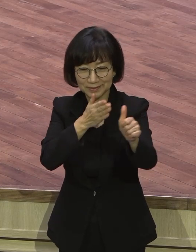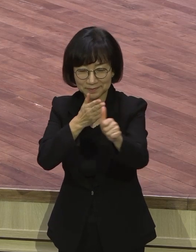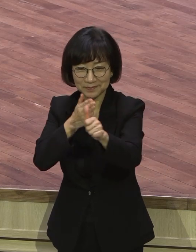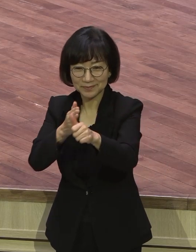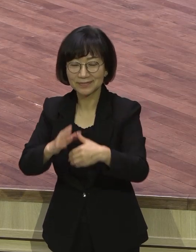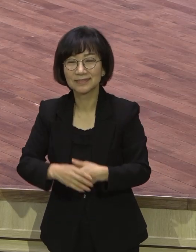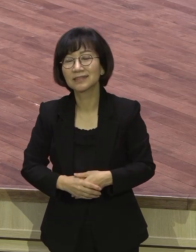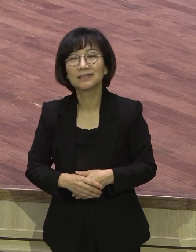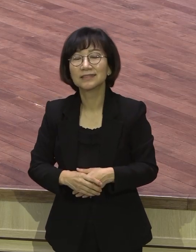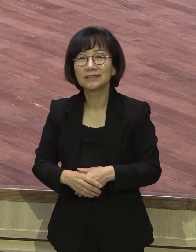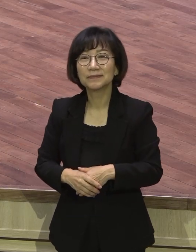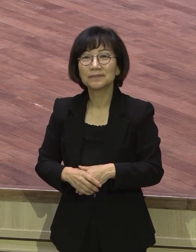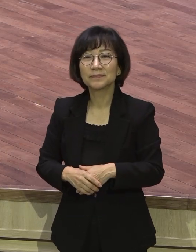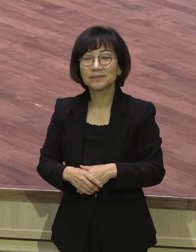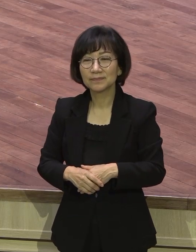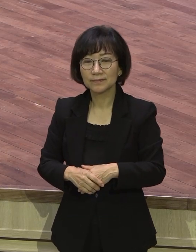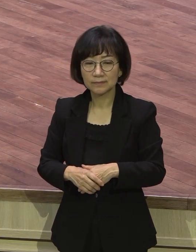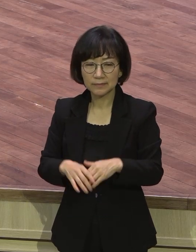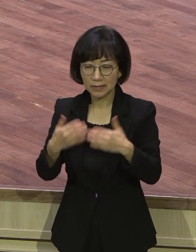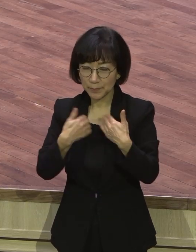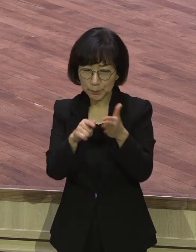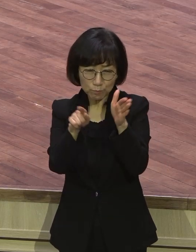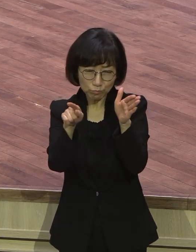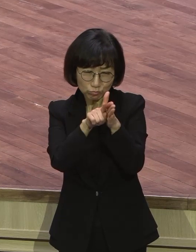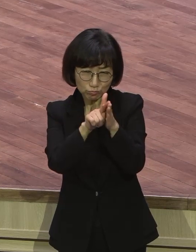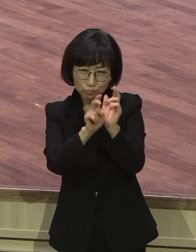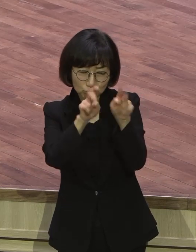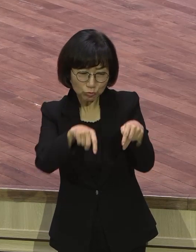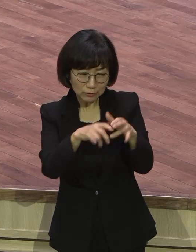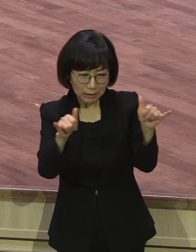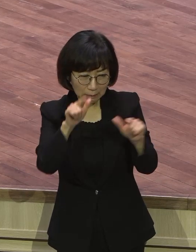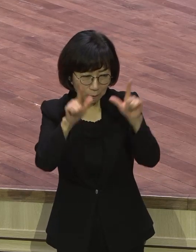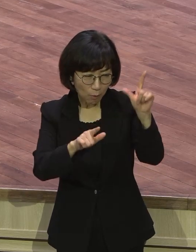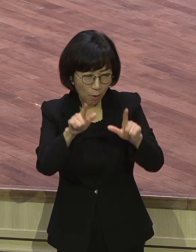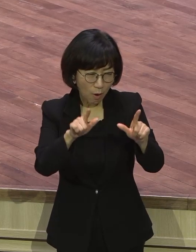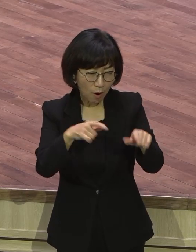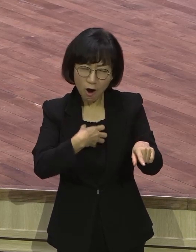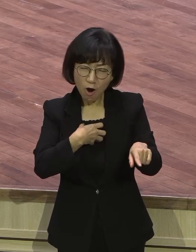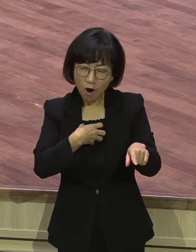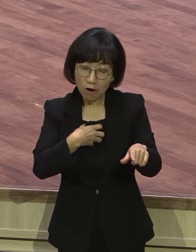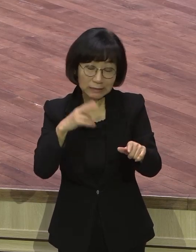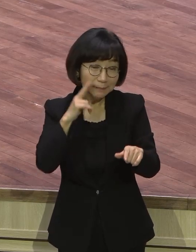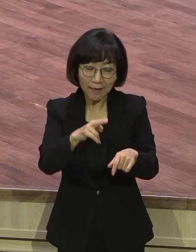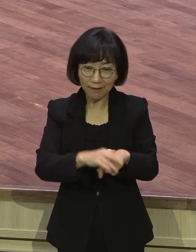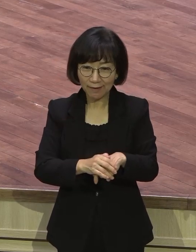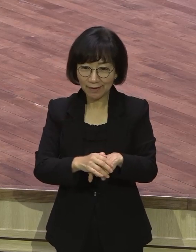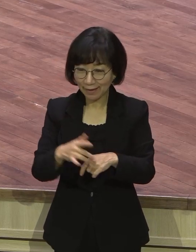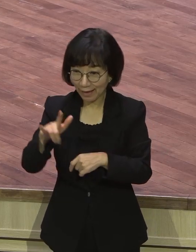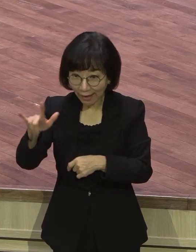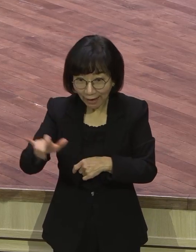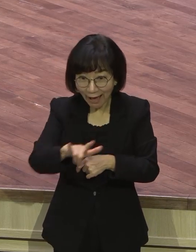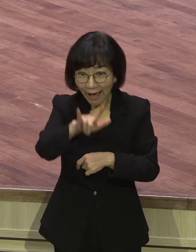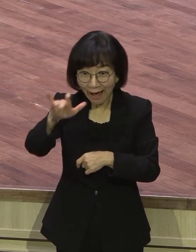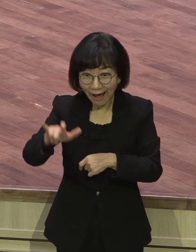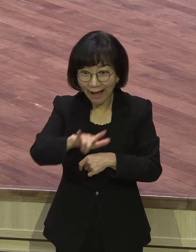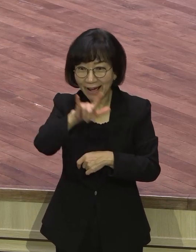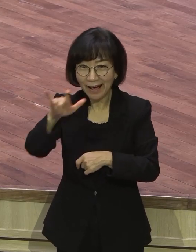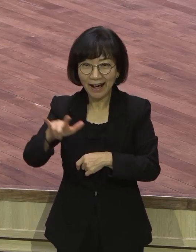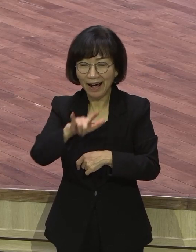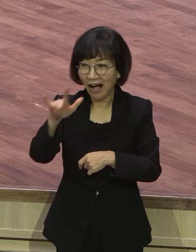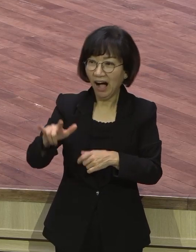얼마나 불신자가 시달립니까 이런 위기 속에 지금 이거는 IMF다